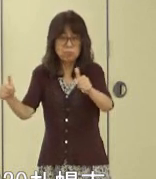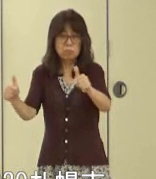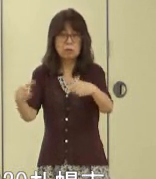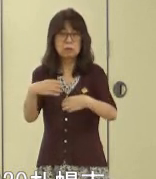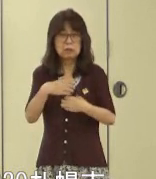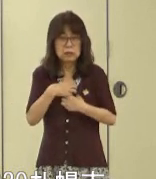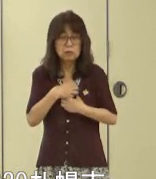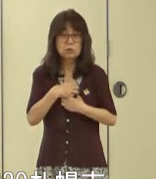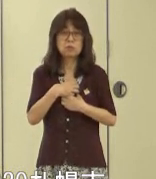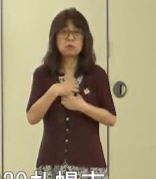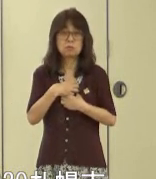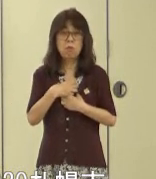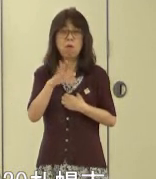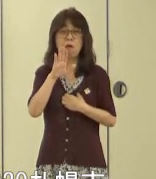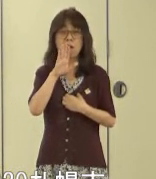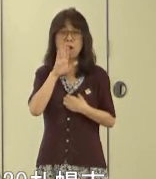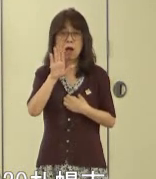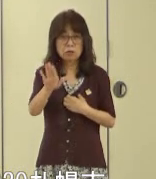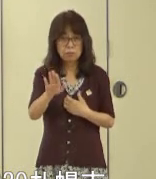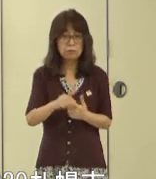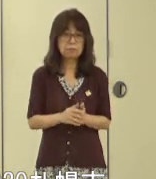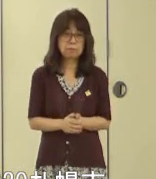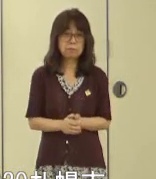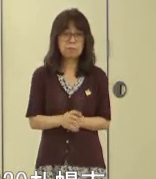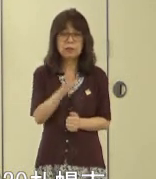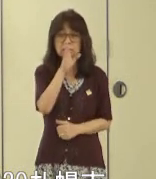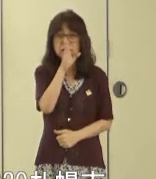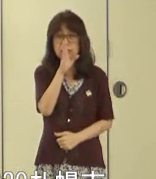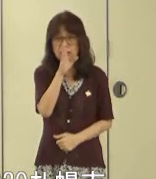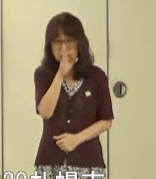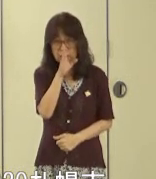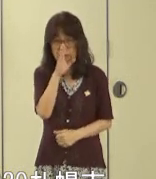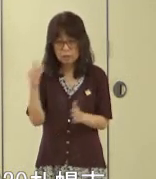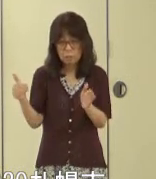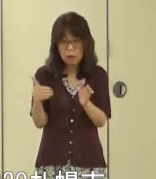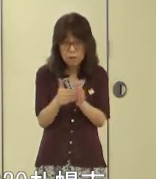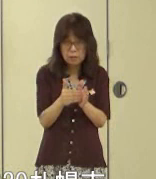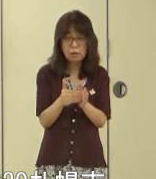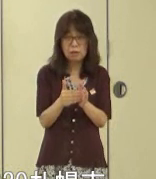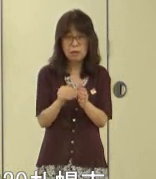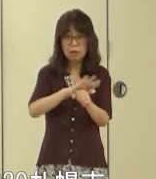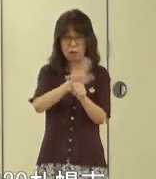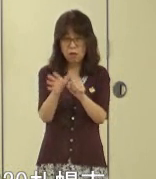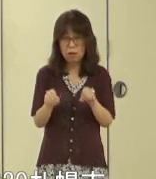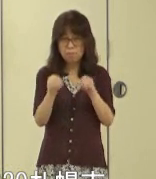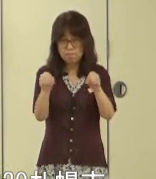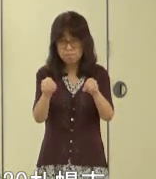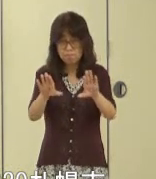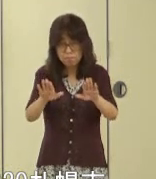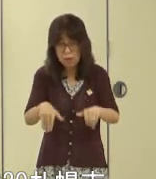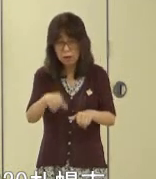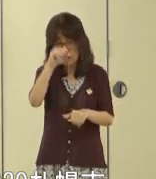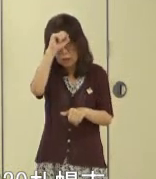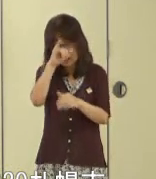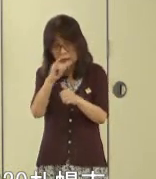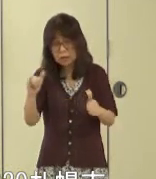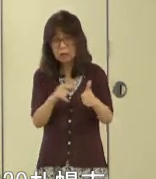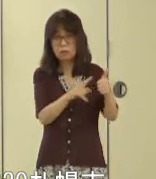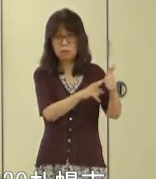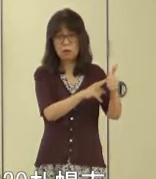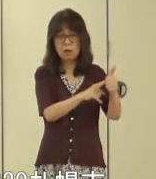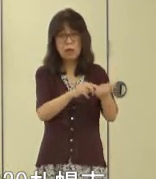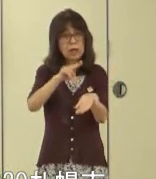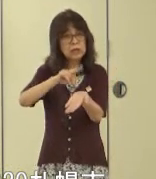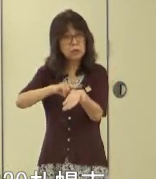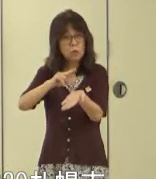もございます。実際にですね、これまで陽性の者の確認をした中で、医療機関にお